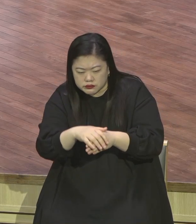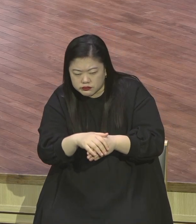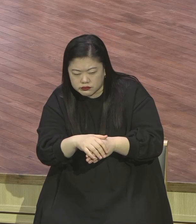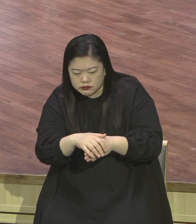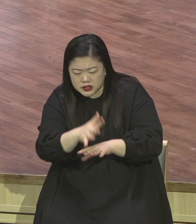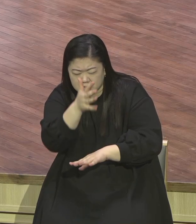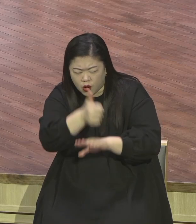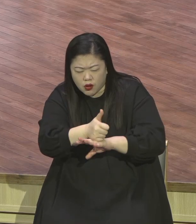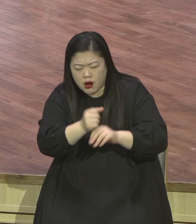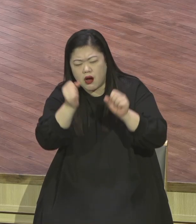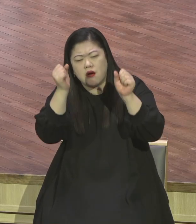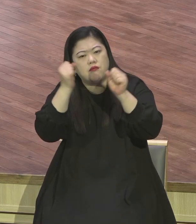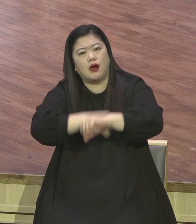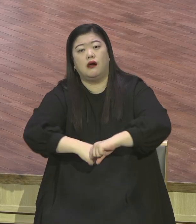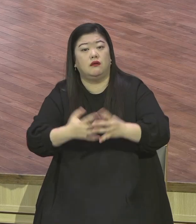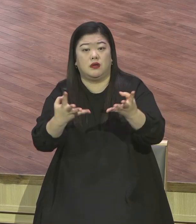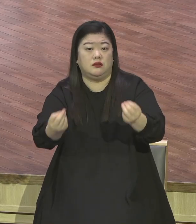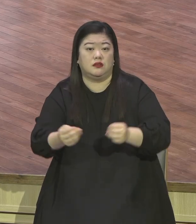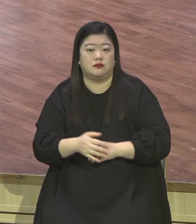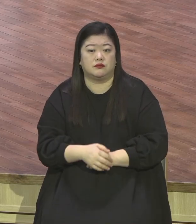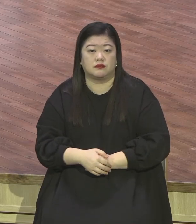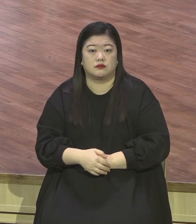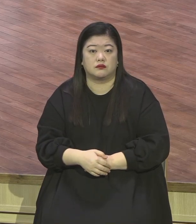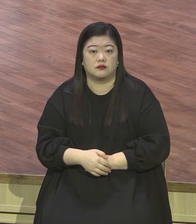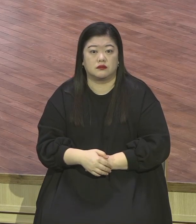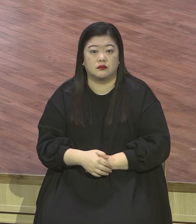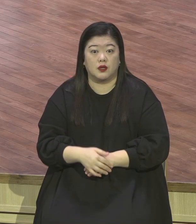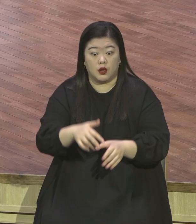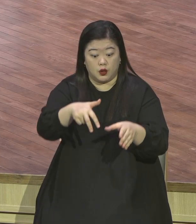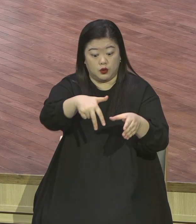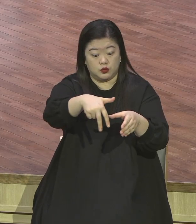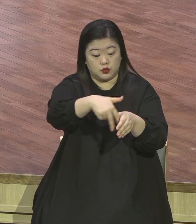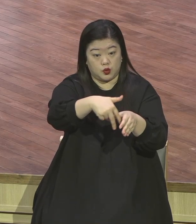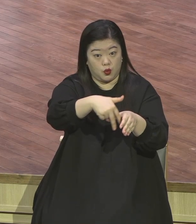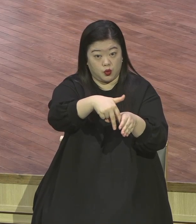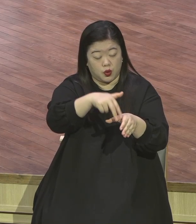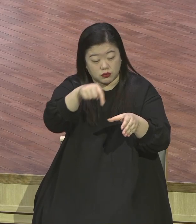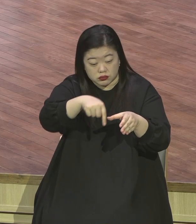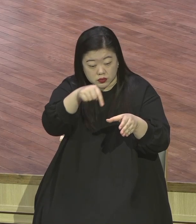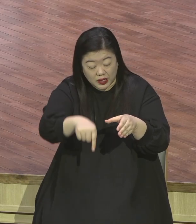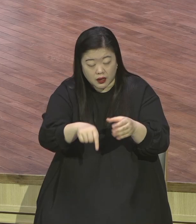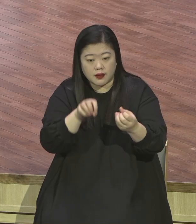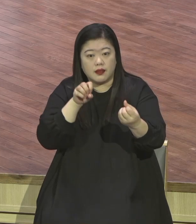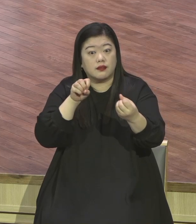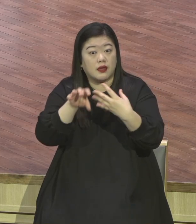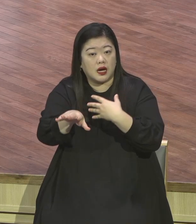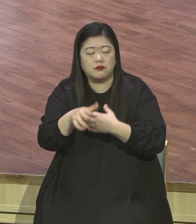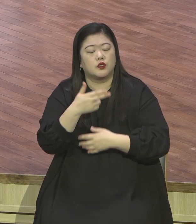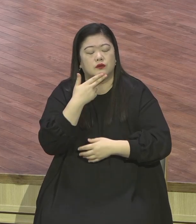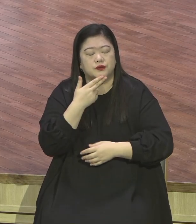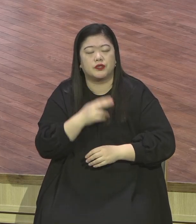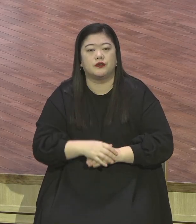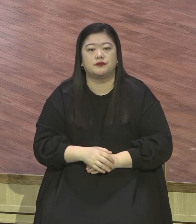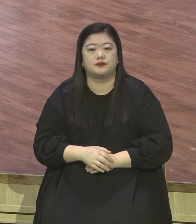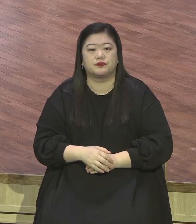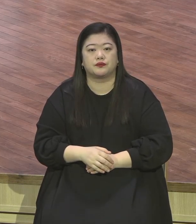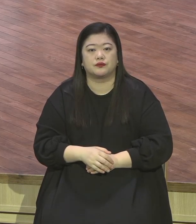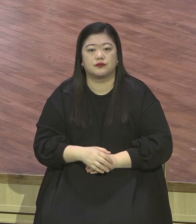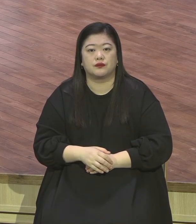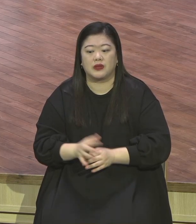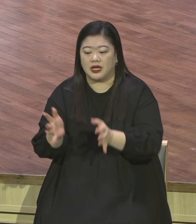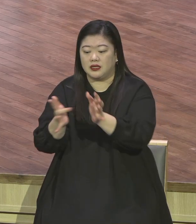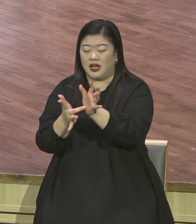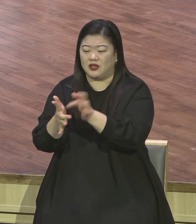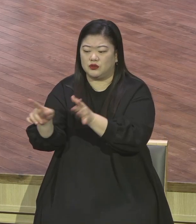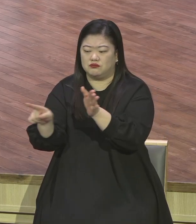종교 시작이란 답이 없잖아요 종교는 답이 없습니다 예수 그리스도로 답을 넣지 못하고 종교생활을